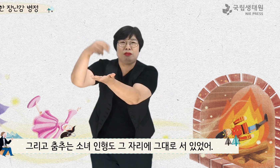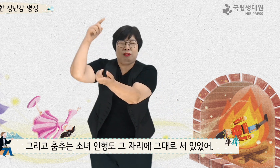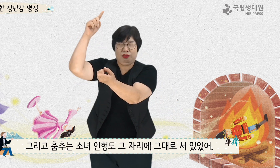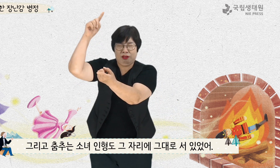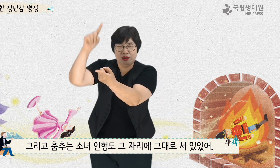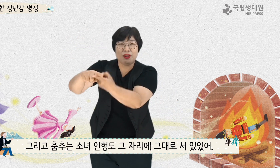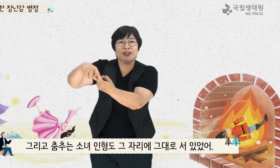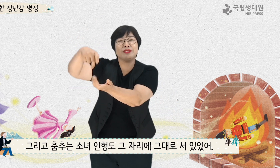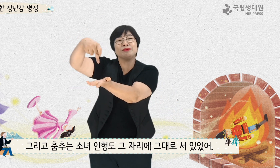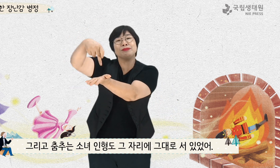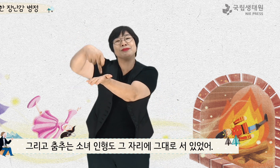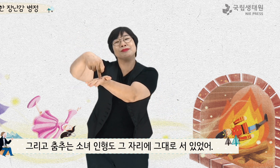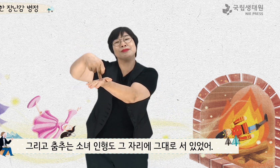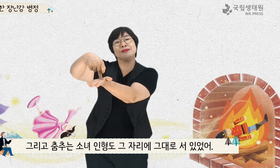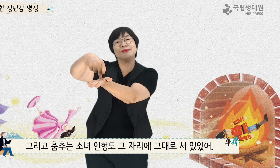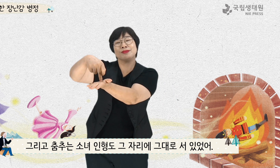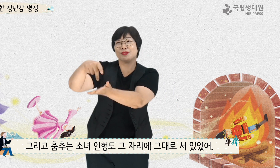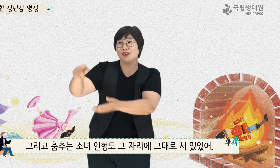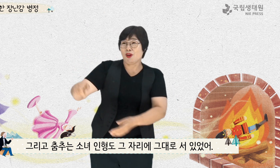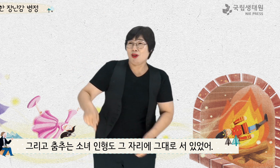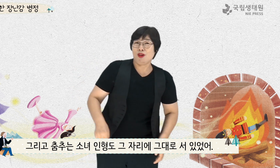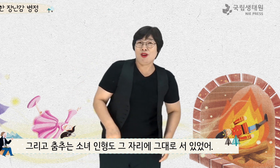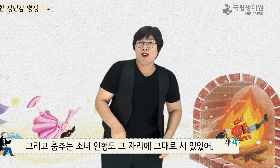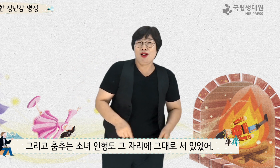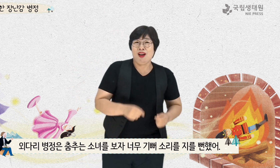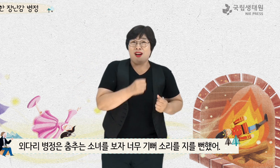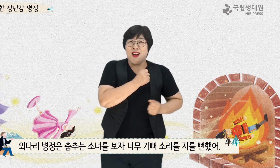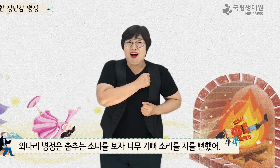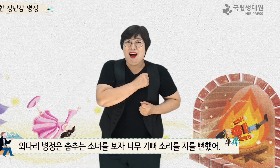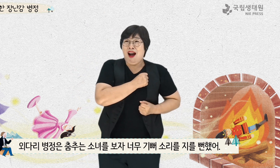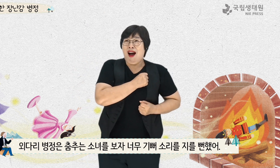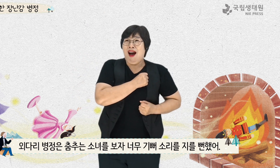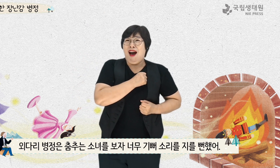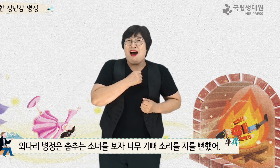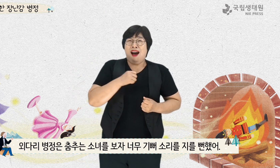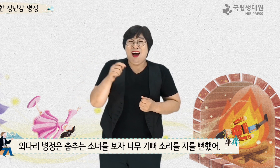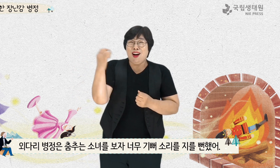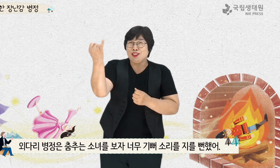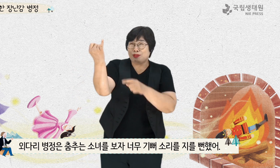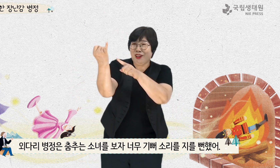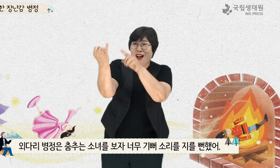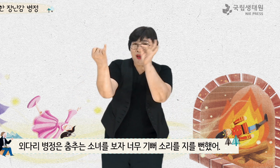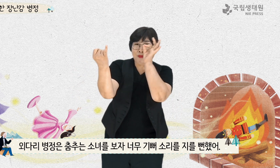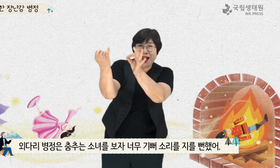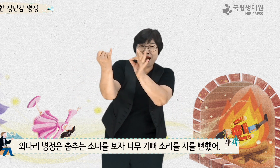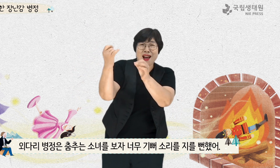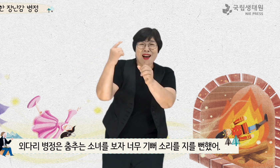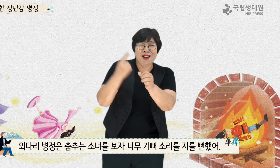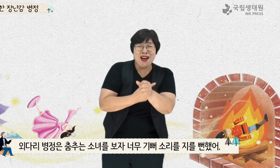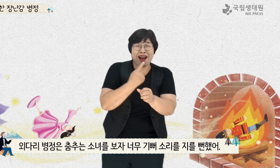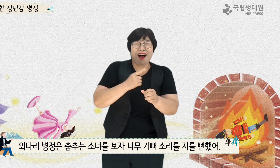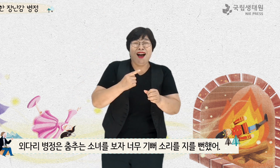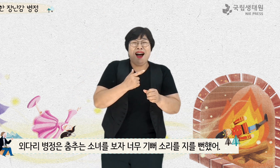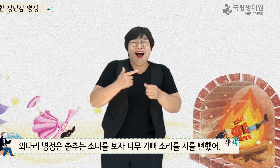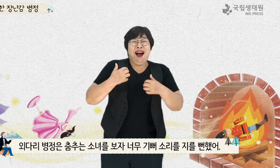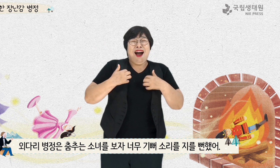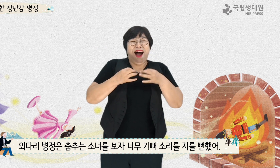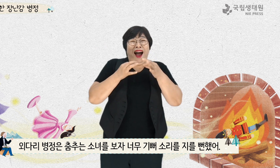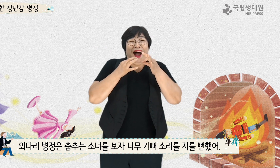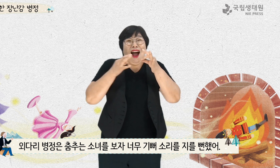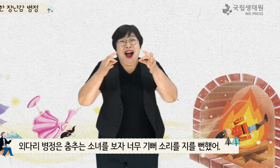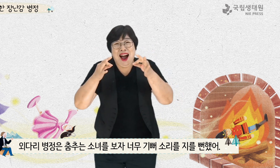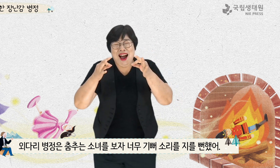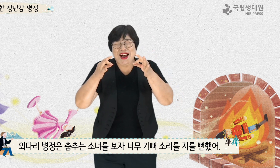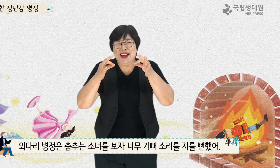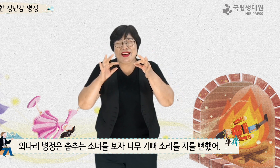그리고 춤추는 소녀 인형도 그 자리에 그대로 서 있었어. 외다리 병정은 춤추는 소녀를